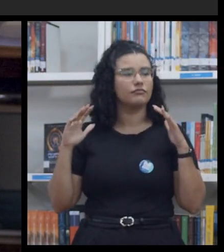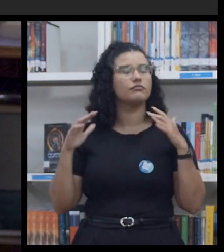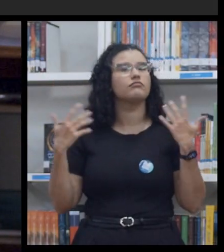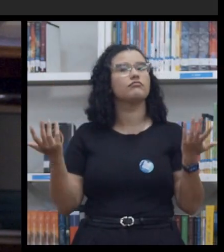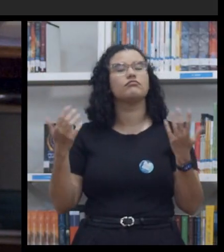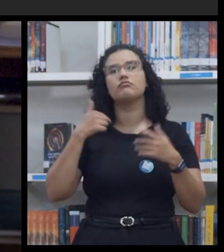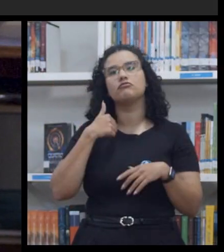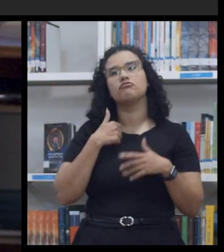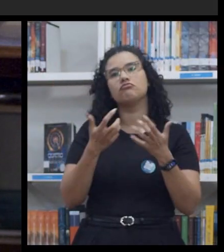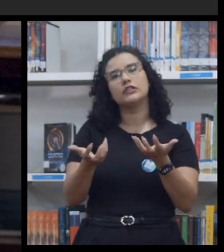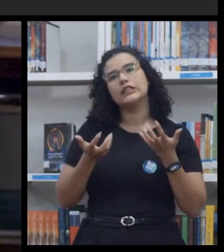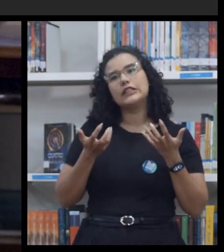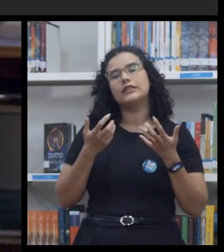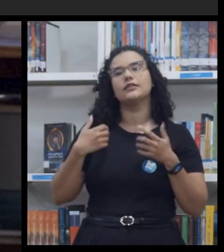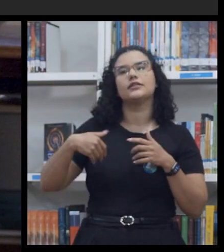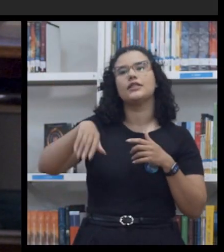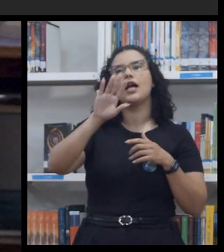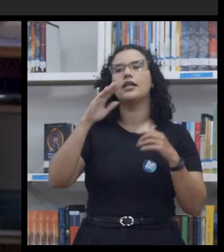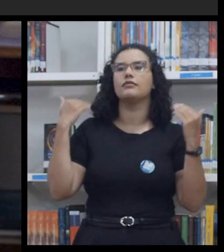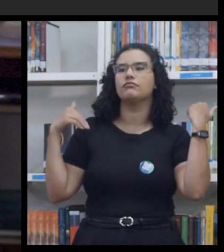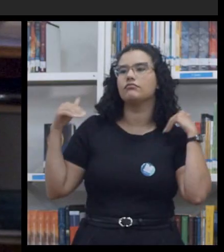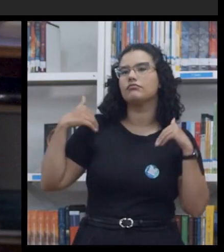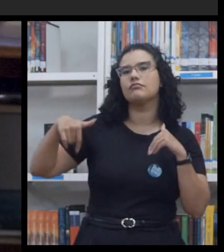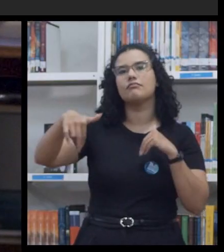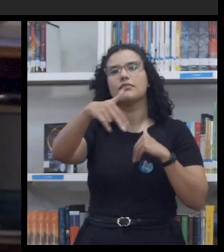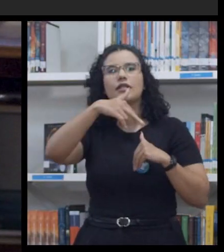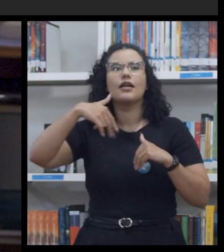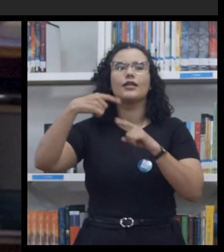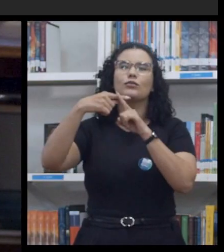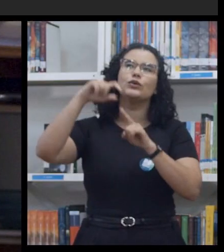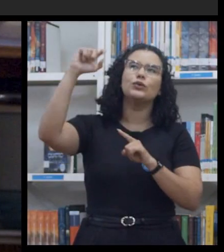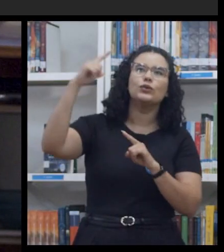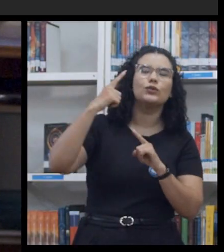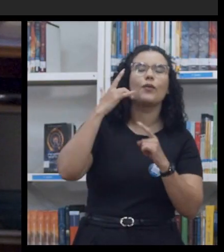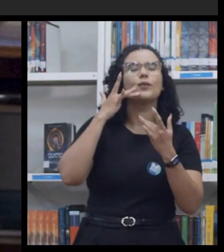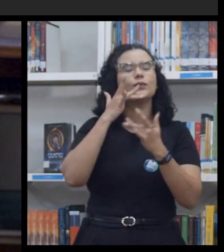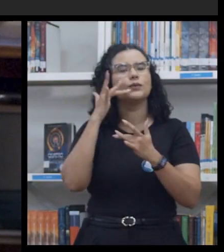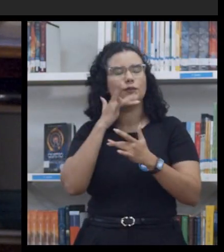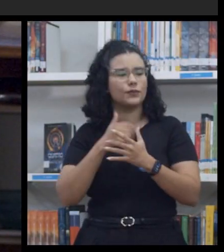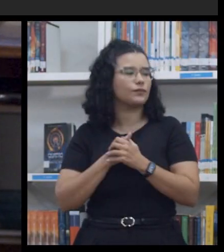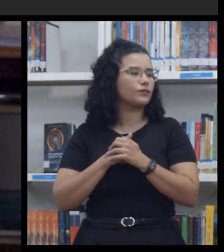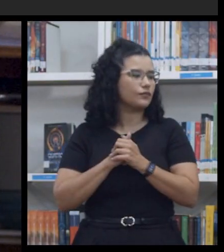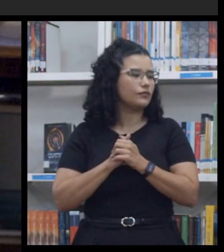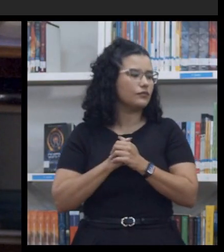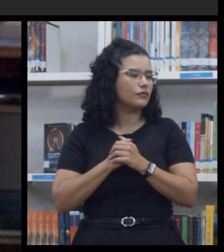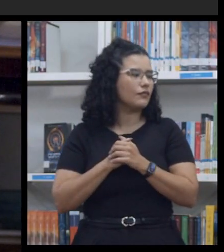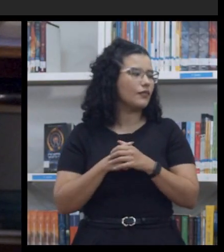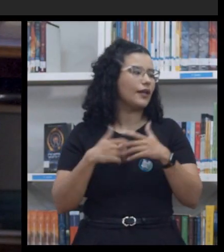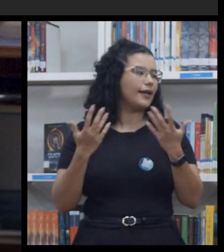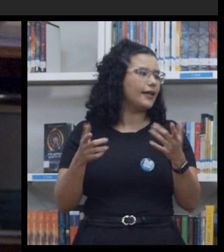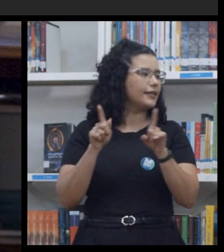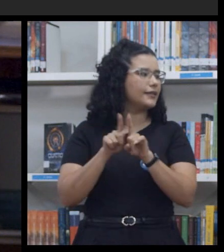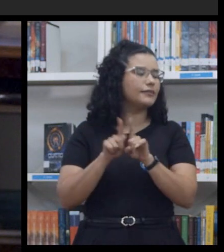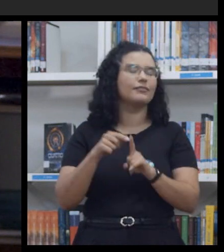Eu resolvi sair para experimentar a minha caminhada, porque o sol estava muito convidativo. Tive um